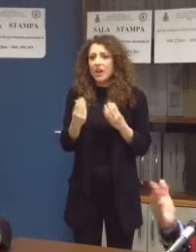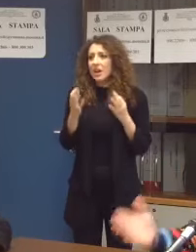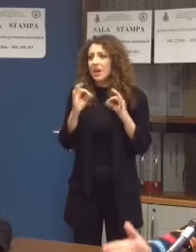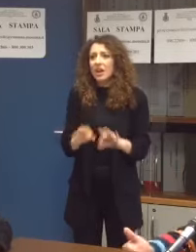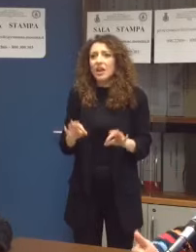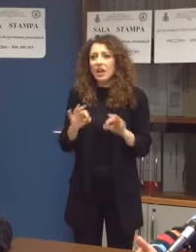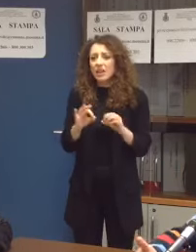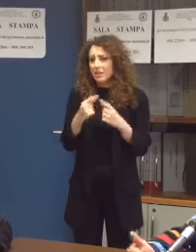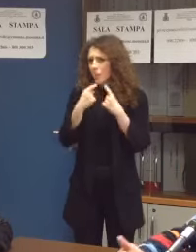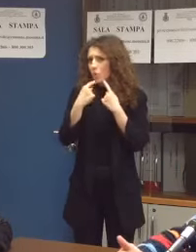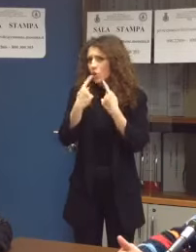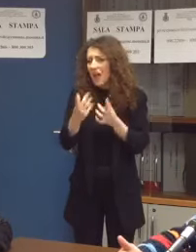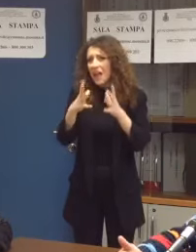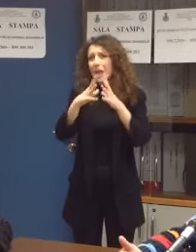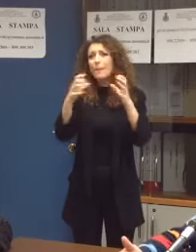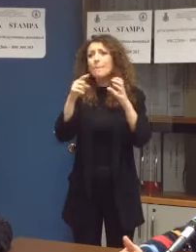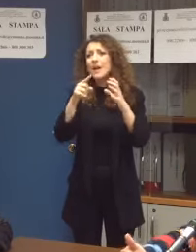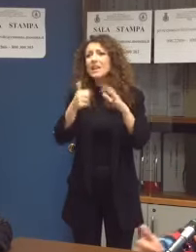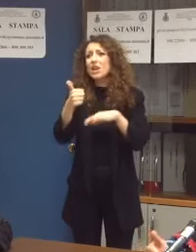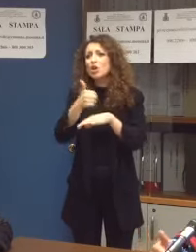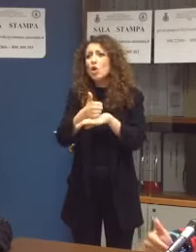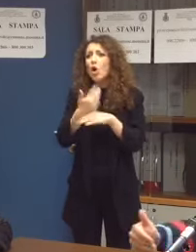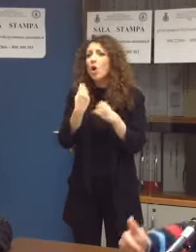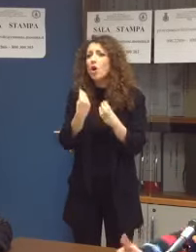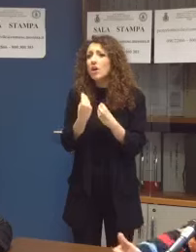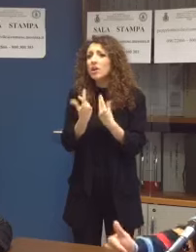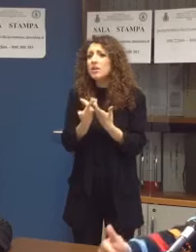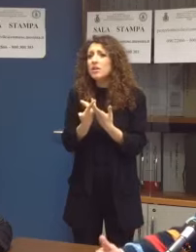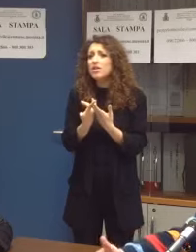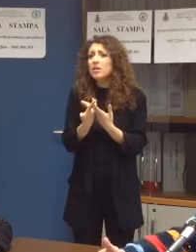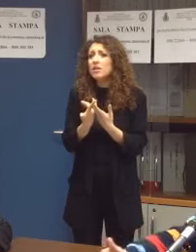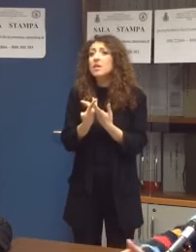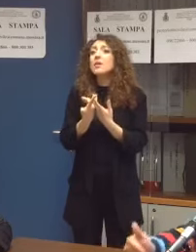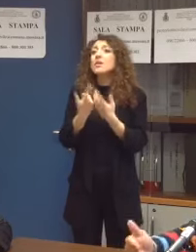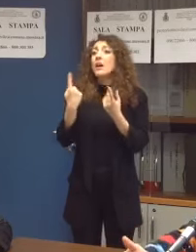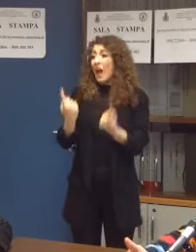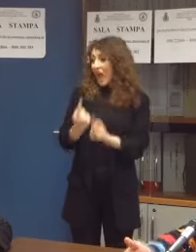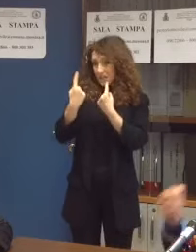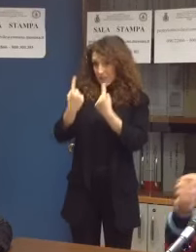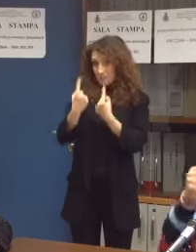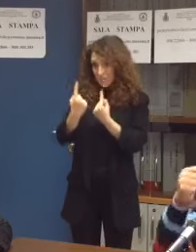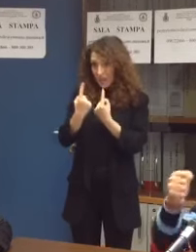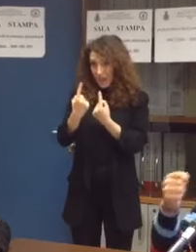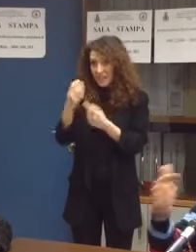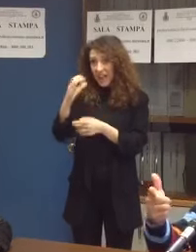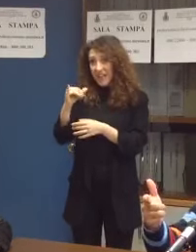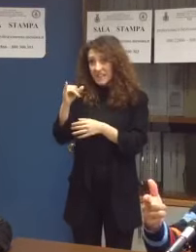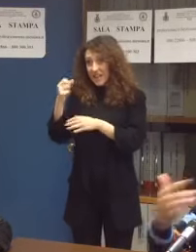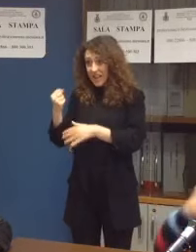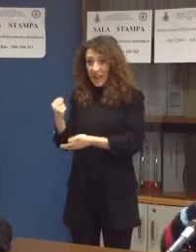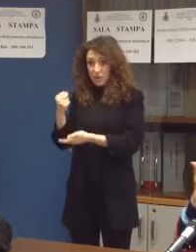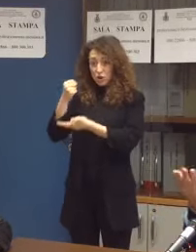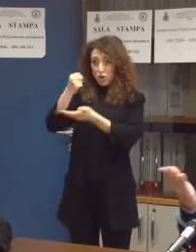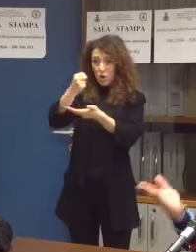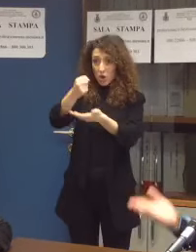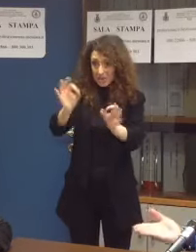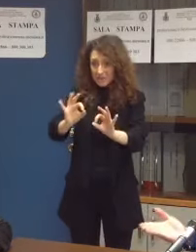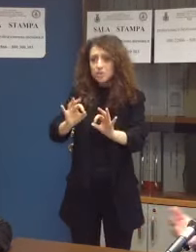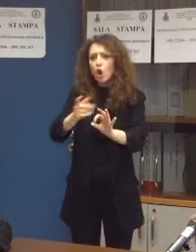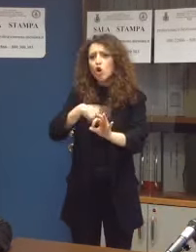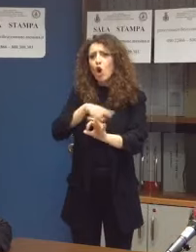per quanto riguarda gli imprenditori che aspettavano il bonus, fino a quando non usufruite della cassa integrazione, che non l'incassate, noi siamo a